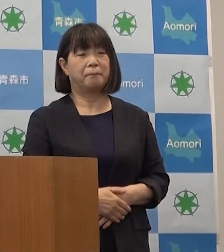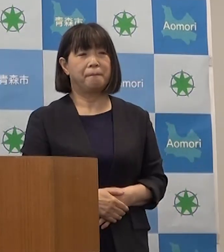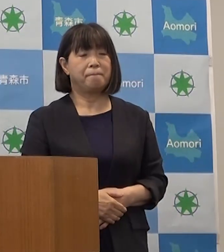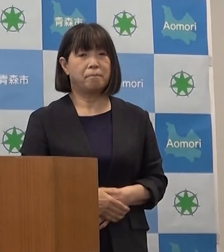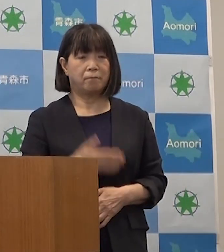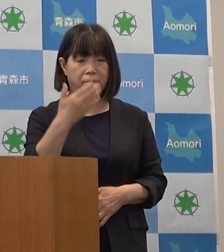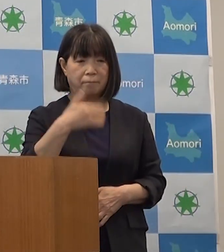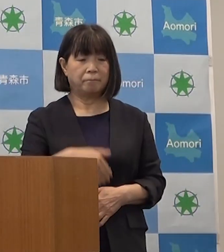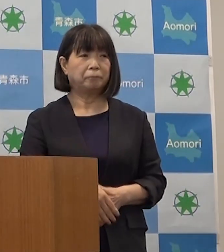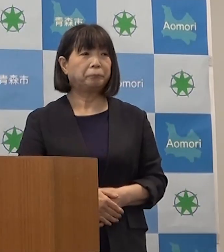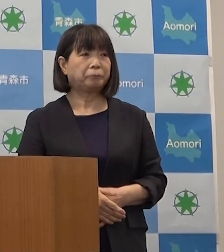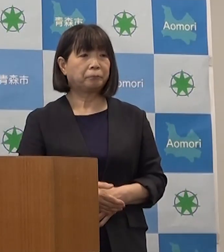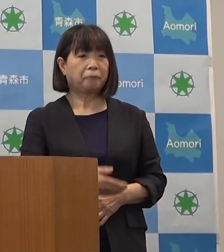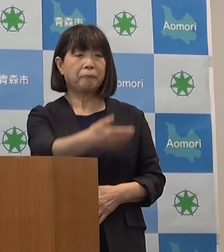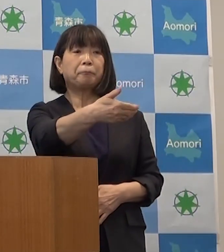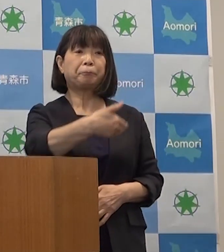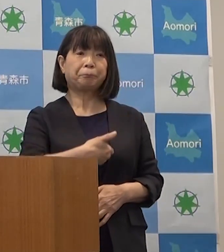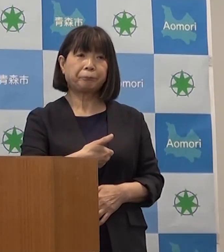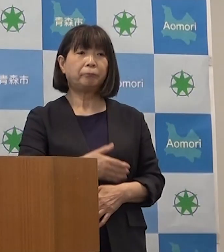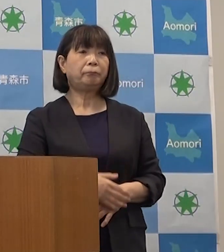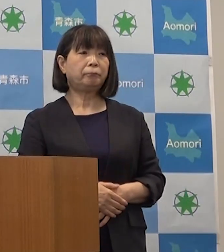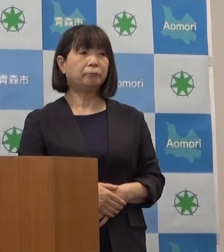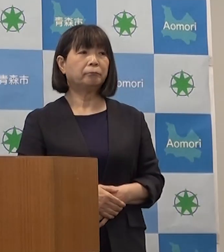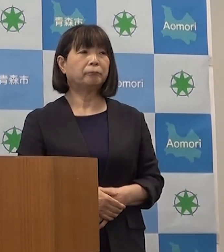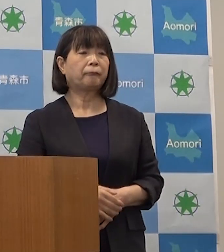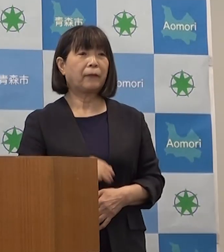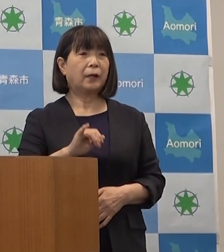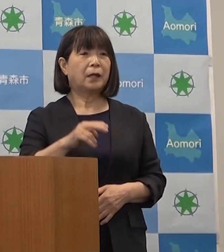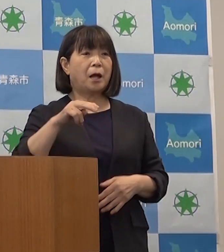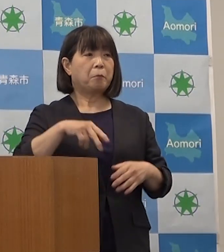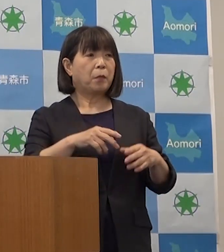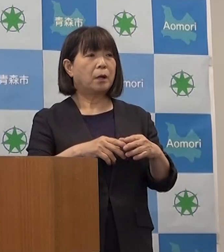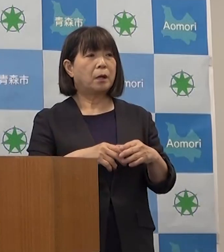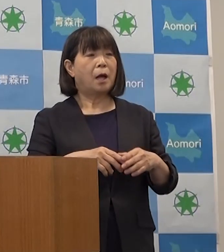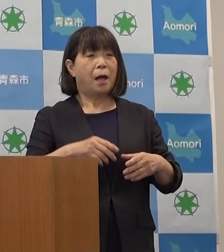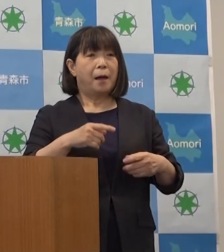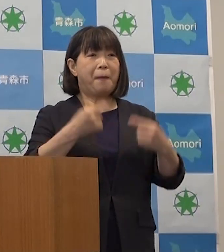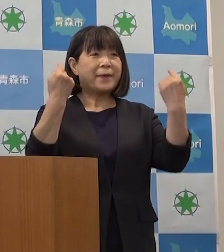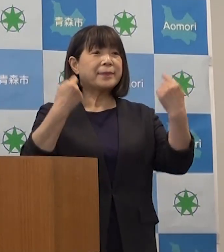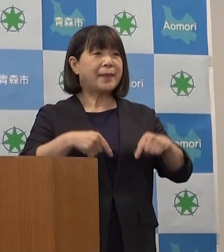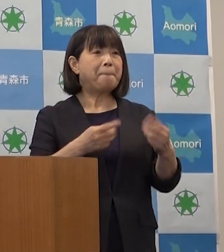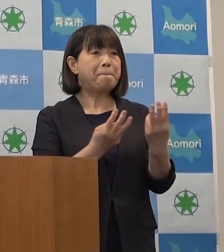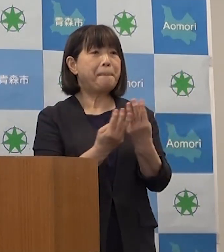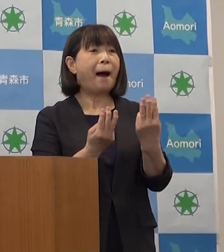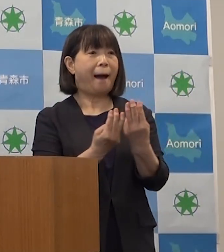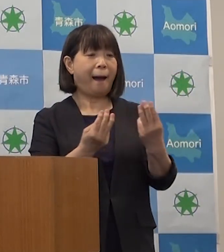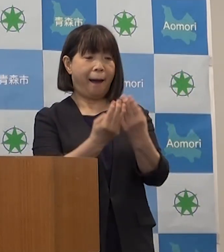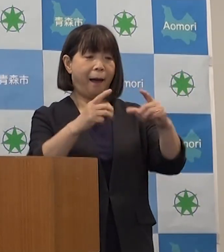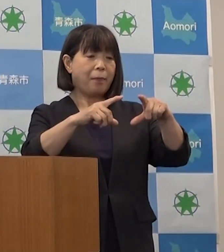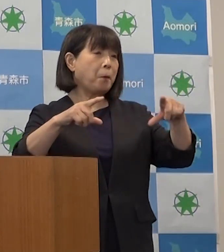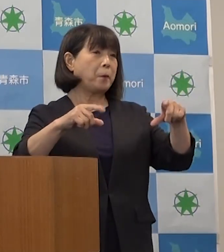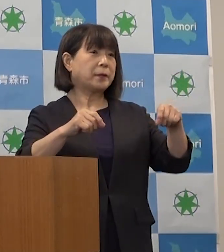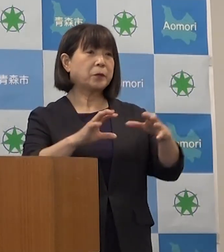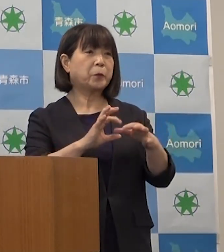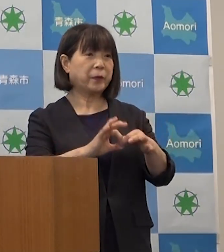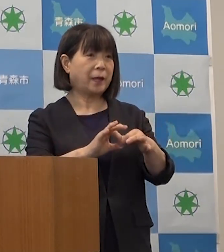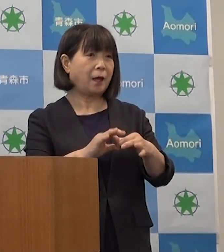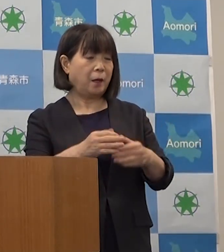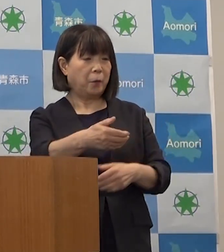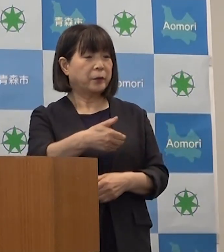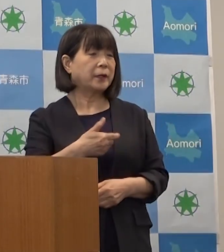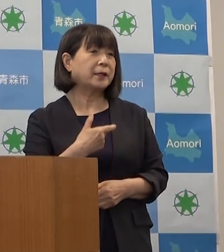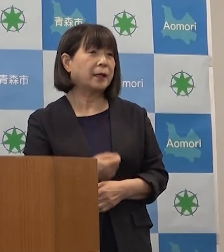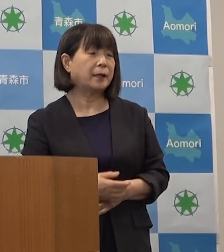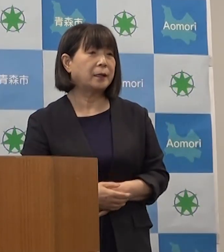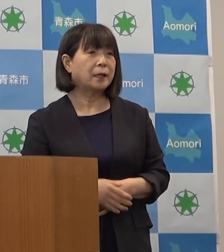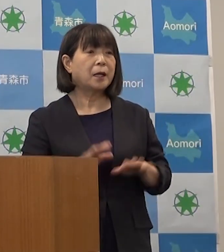そうですね、ちょっと話題変わりまして、はい、マイナンバーカードのことについてお伺いしたいんですけど、マイナンバーカードのことについてお伺いしたいんですけども、はい、今全国的